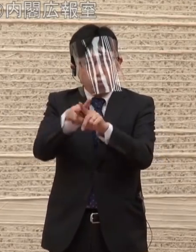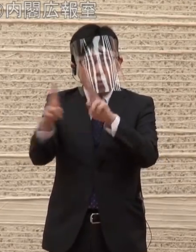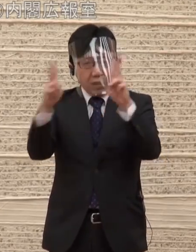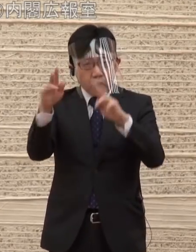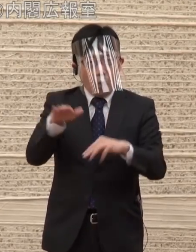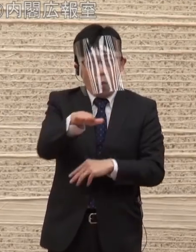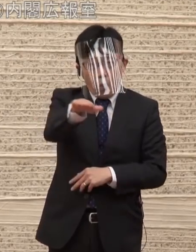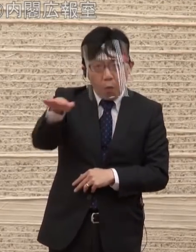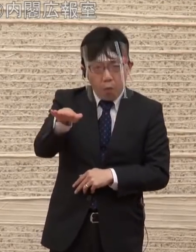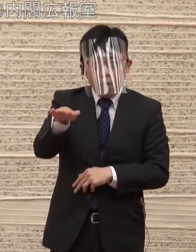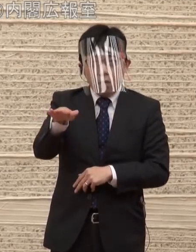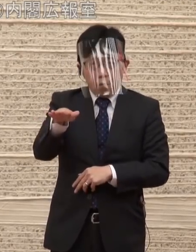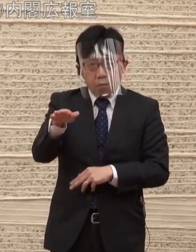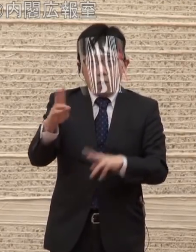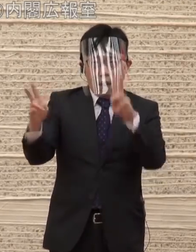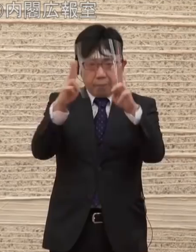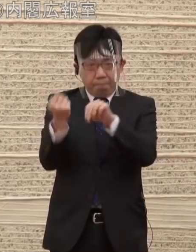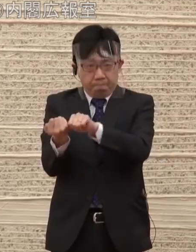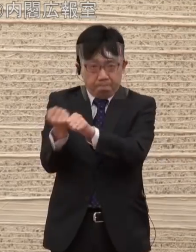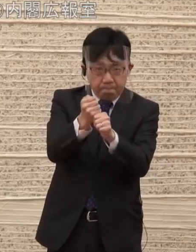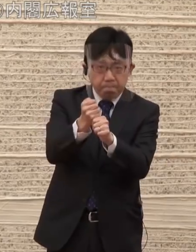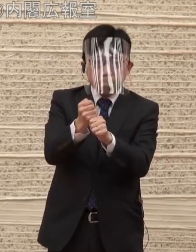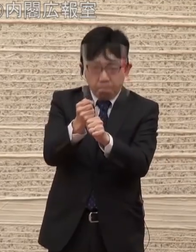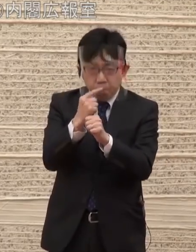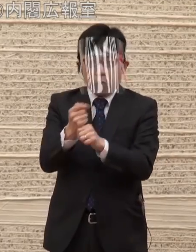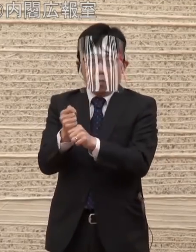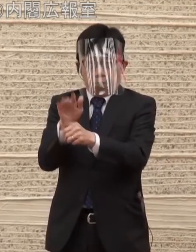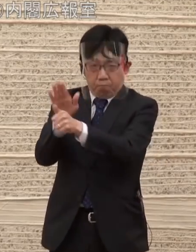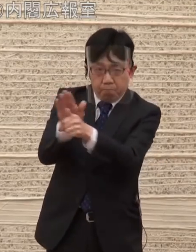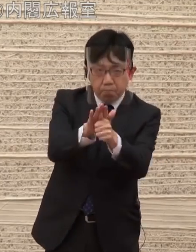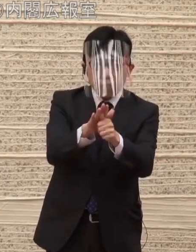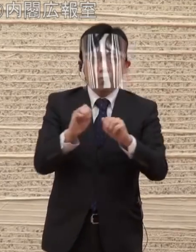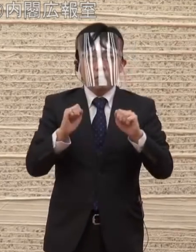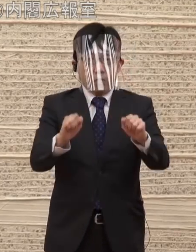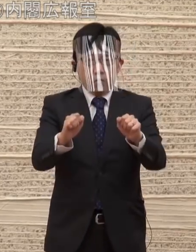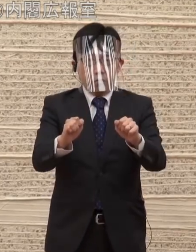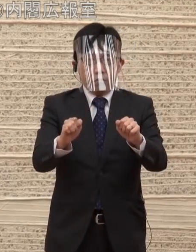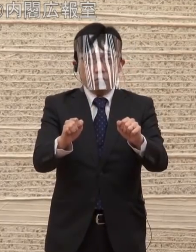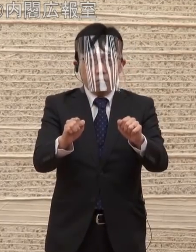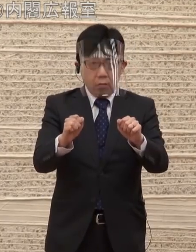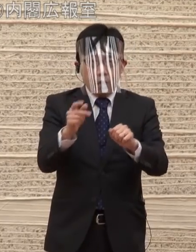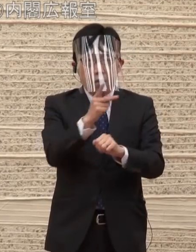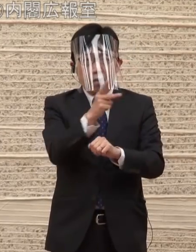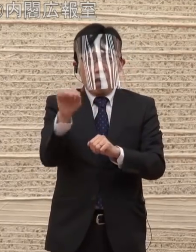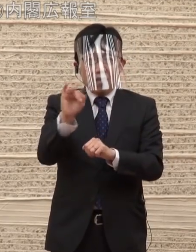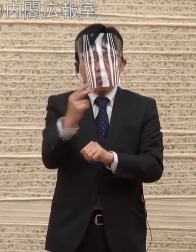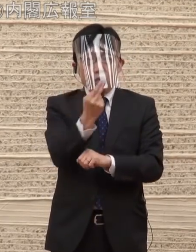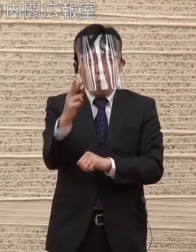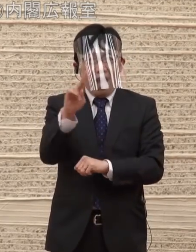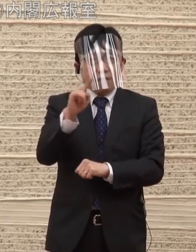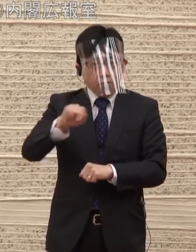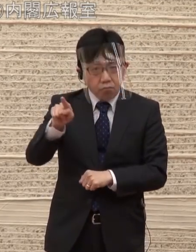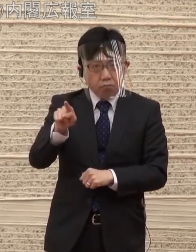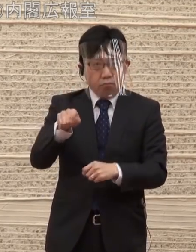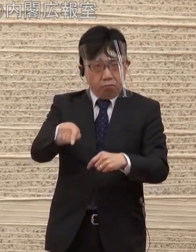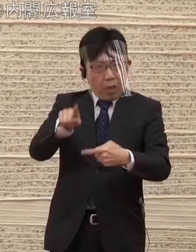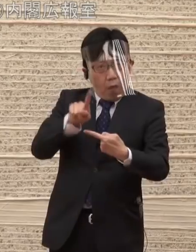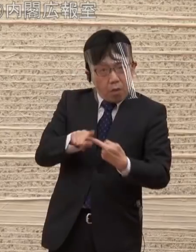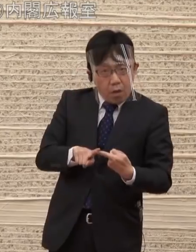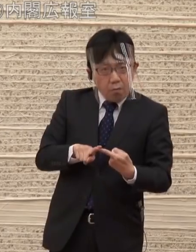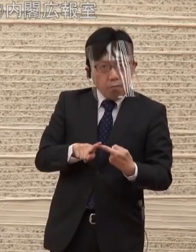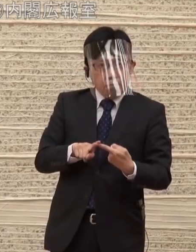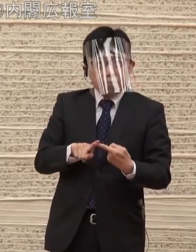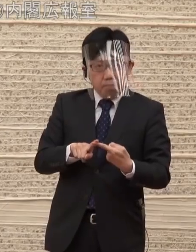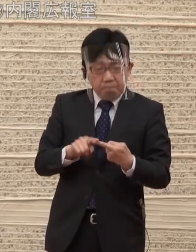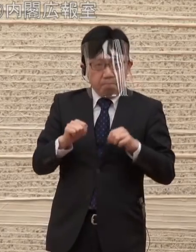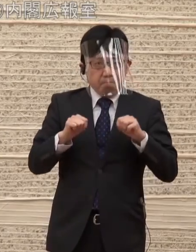応援しますガイドラインを完全に守って行動したとしても感染リスクをゼロに